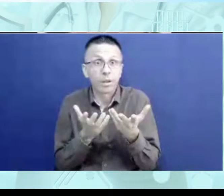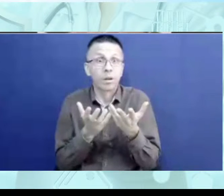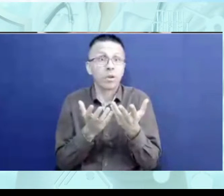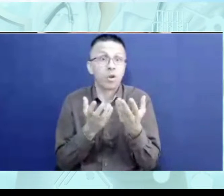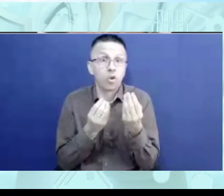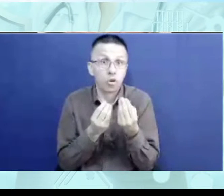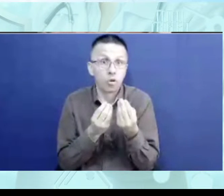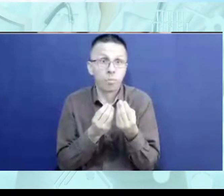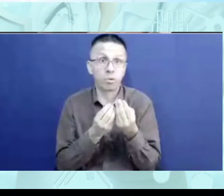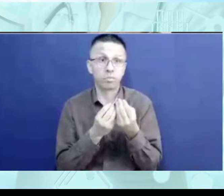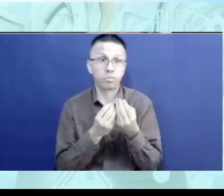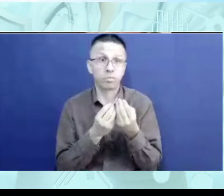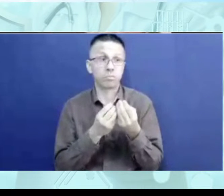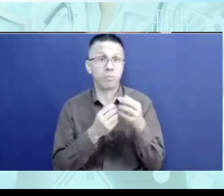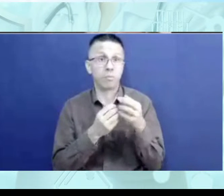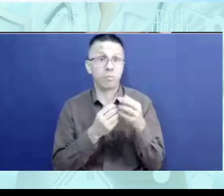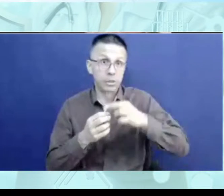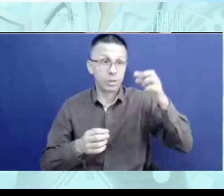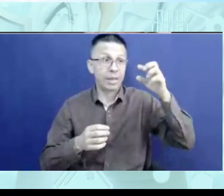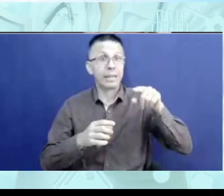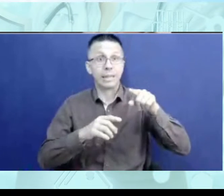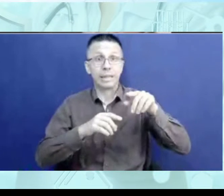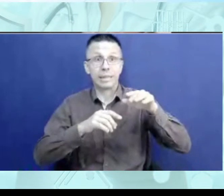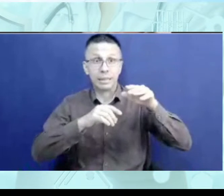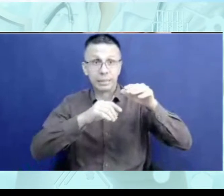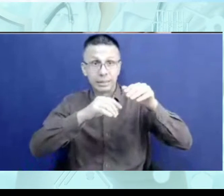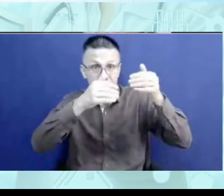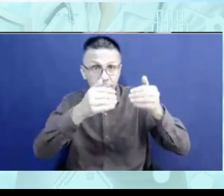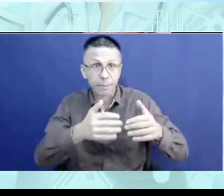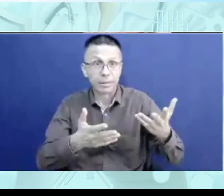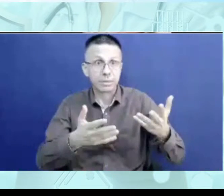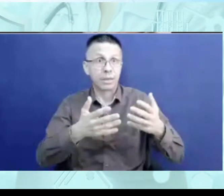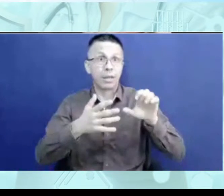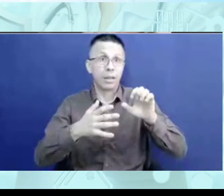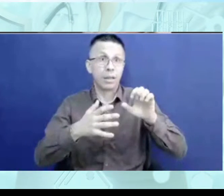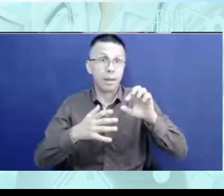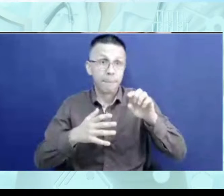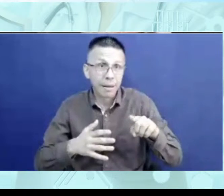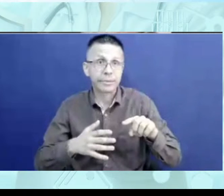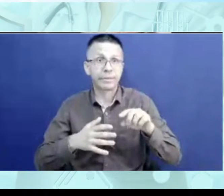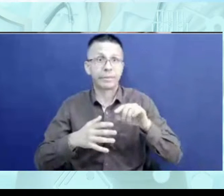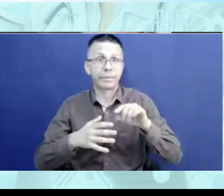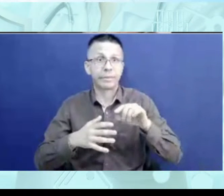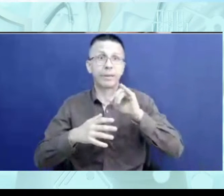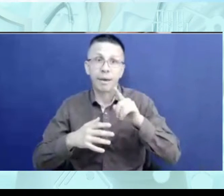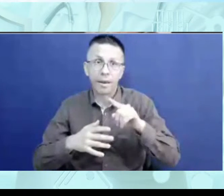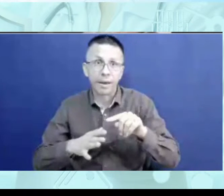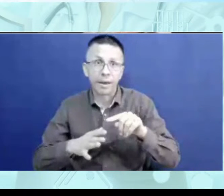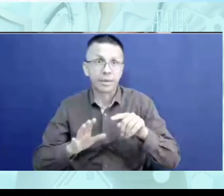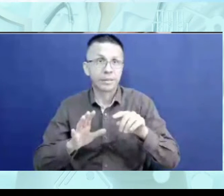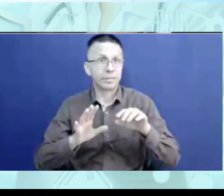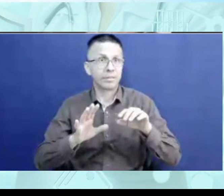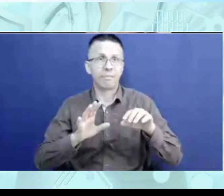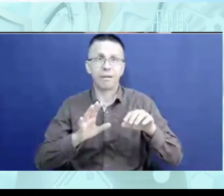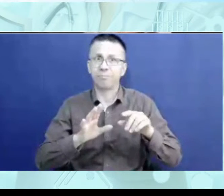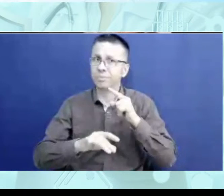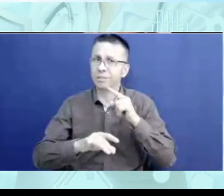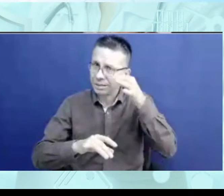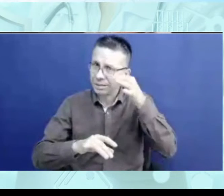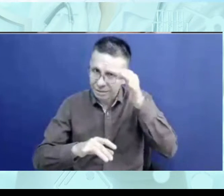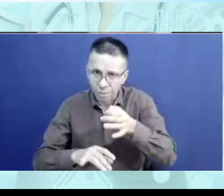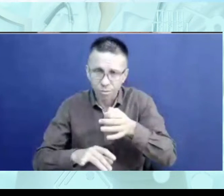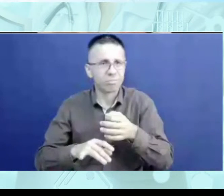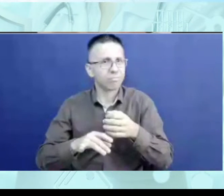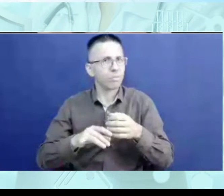referentes de discapacidad, de nuestras EPS, IPS, de todos, creo que lo vamos a lograr continuar, vamos a